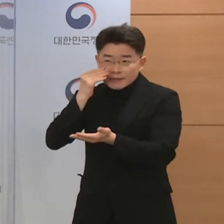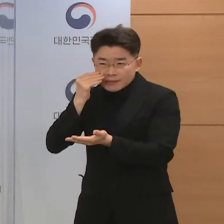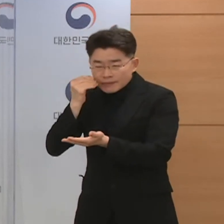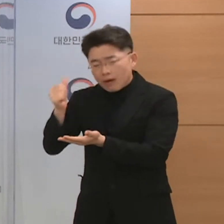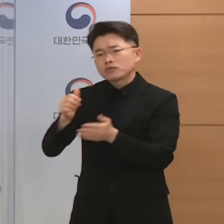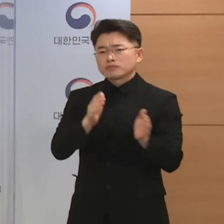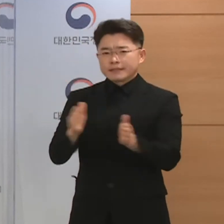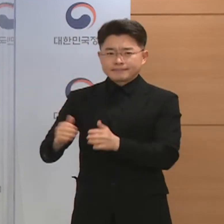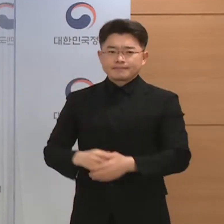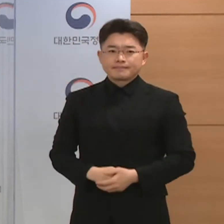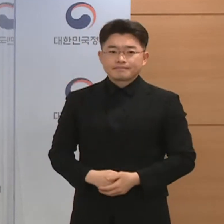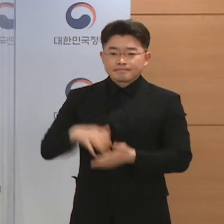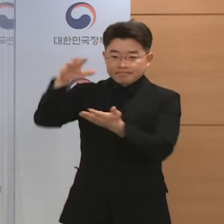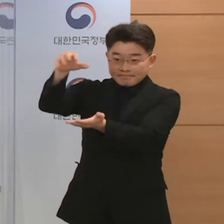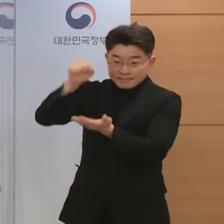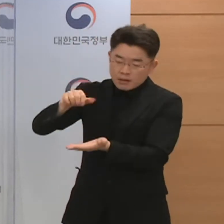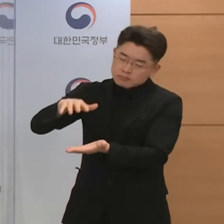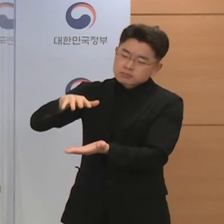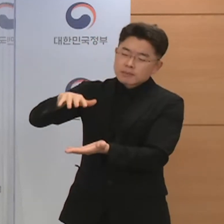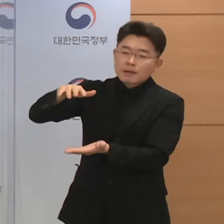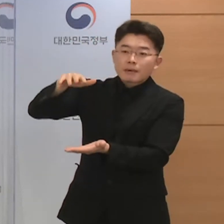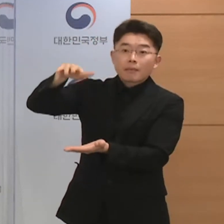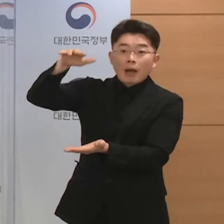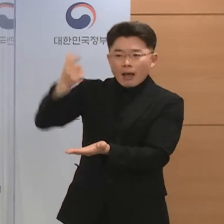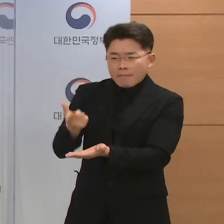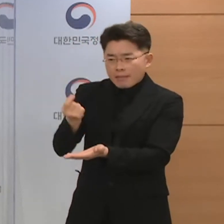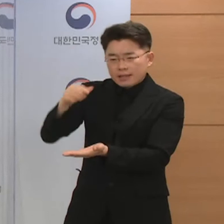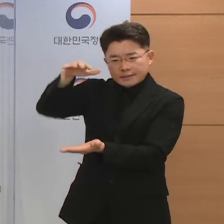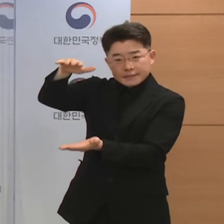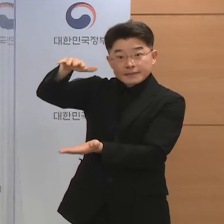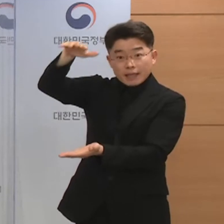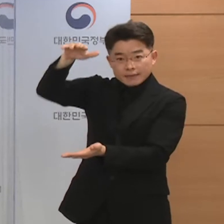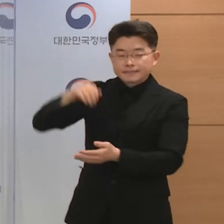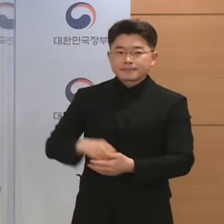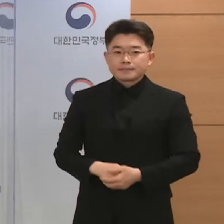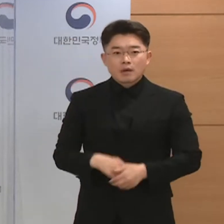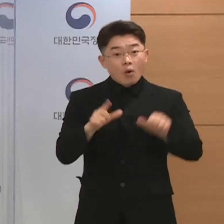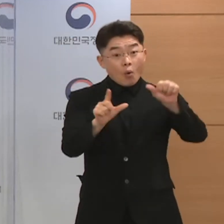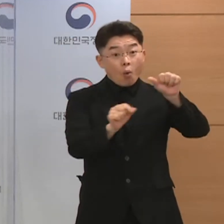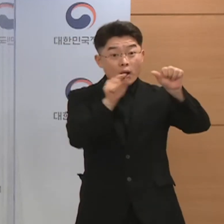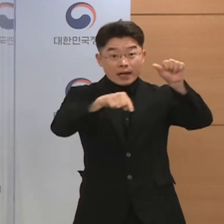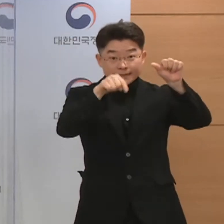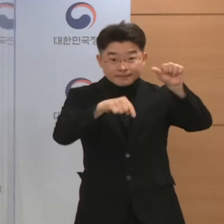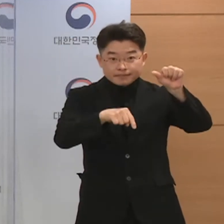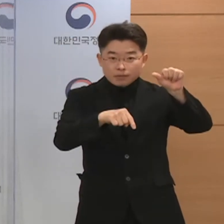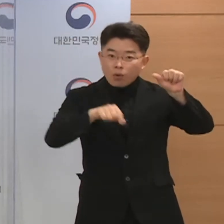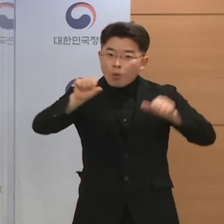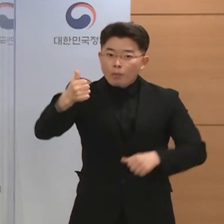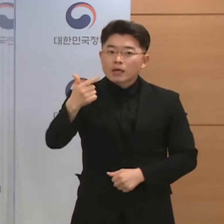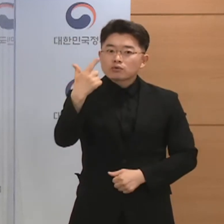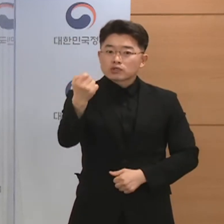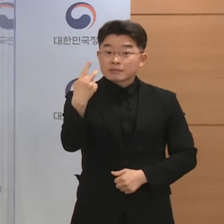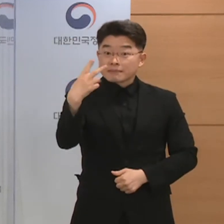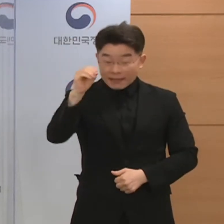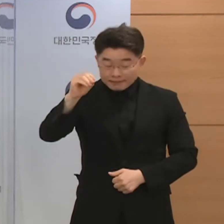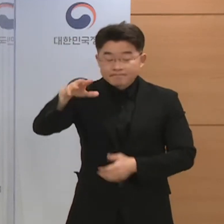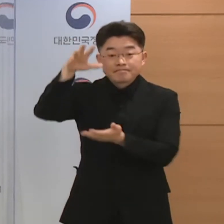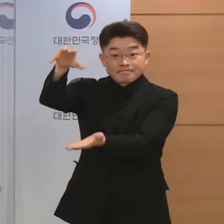있습니다. 그 도입량과 속도는 점점 더 빨라지고 있습니다. 5월 중 오늘까지 562만